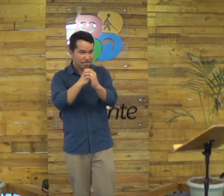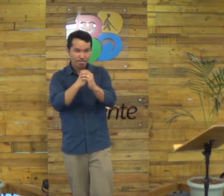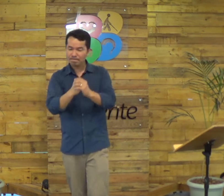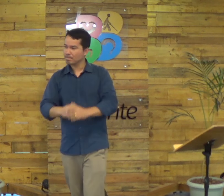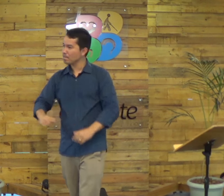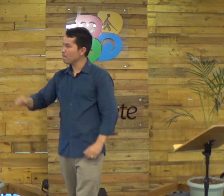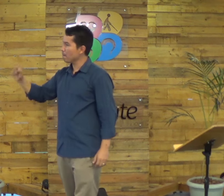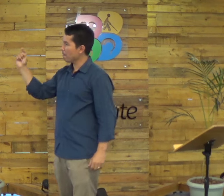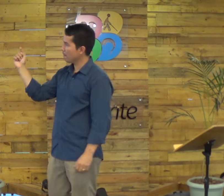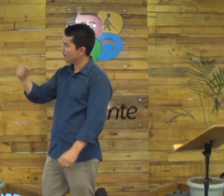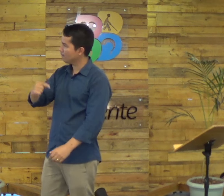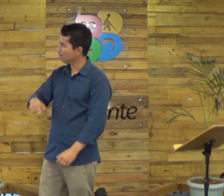Amém?